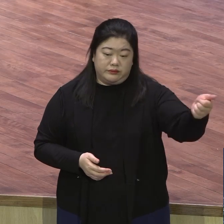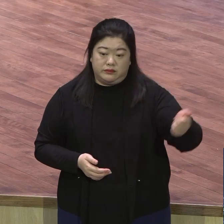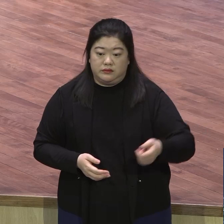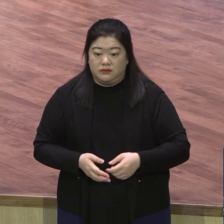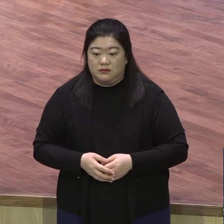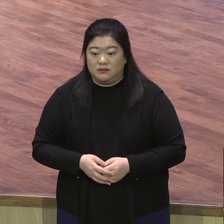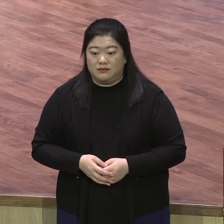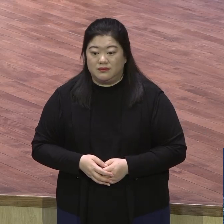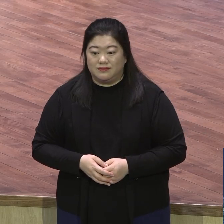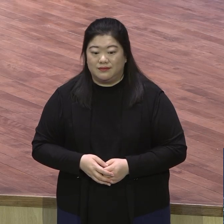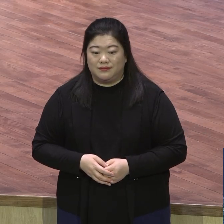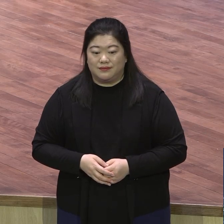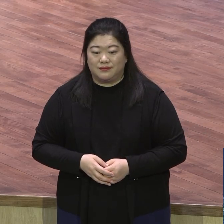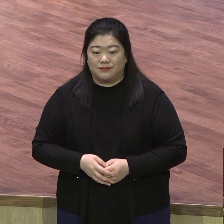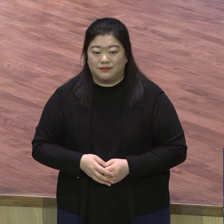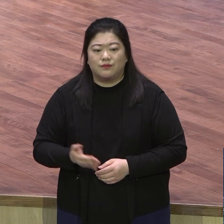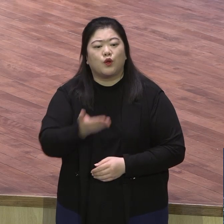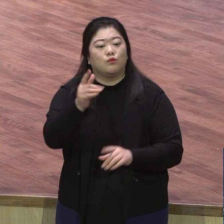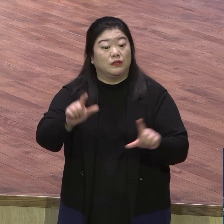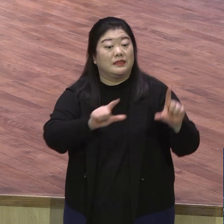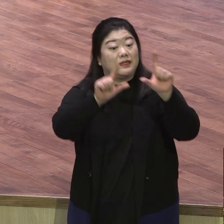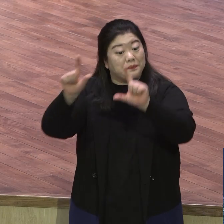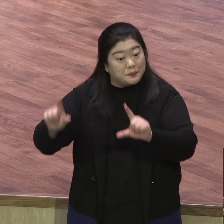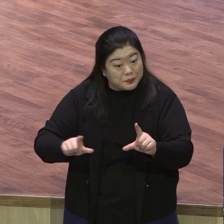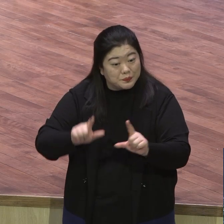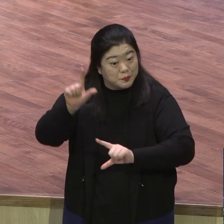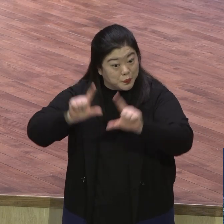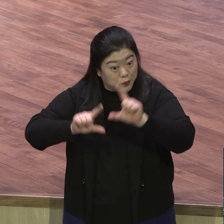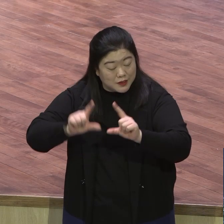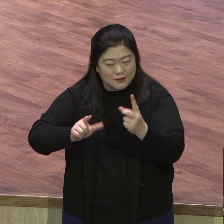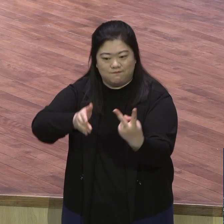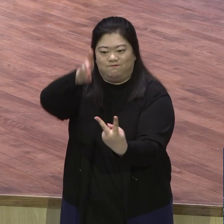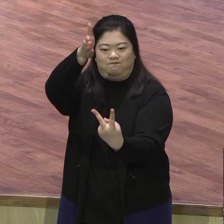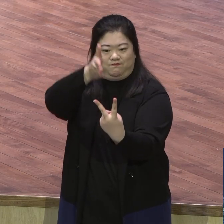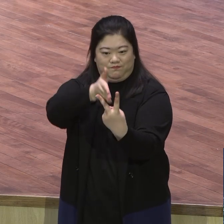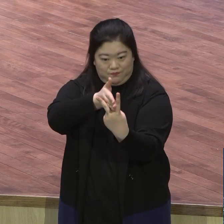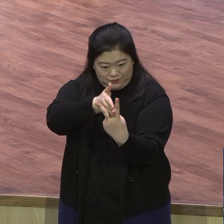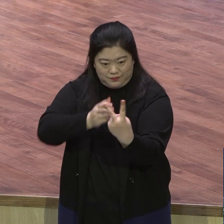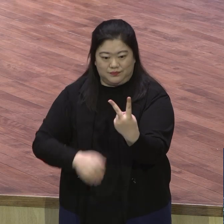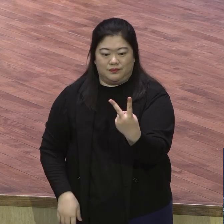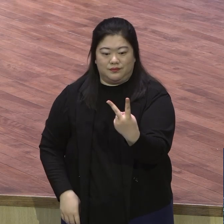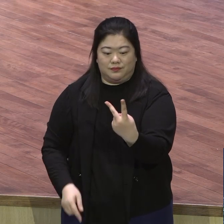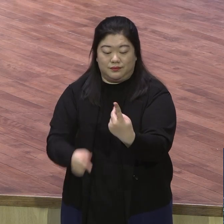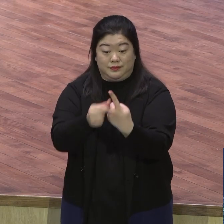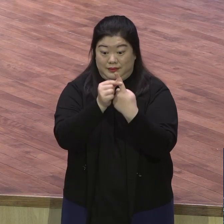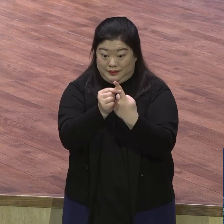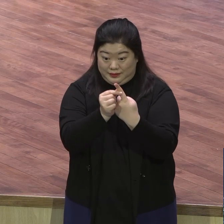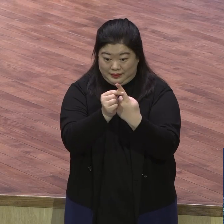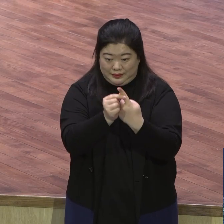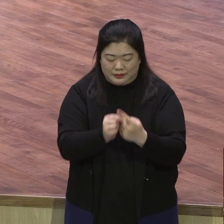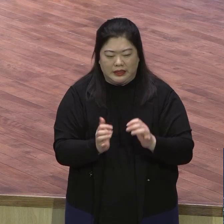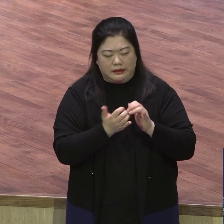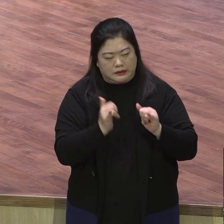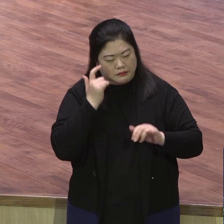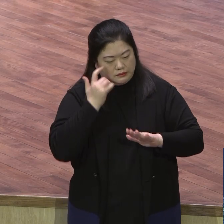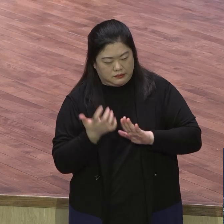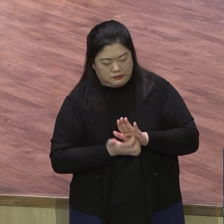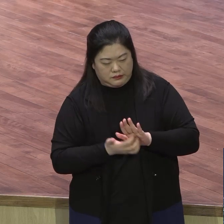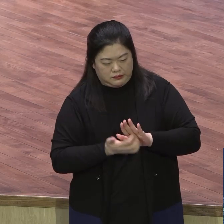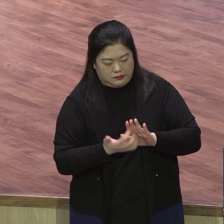우리 인생의 삶이요. 둘 중에 하나예요. 인본주의 쓰고 사느냐